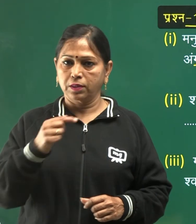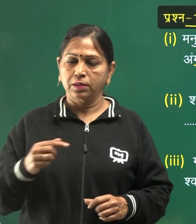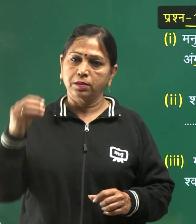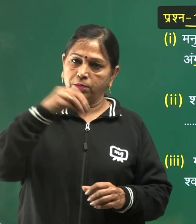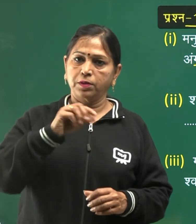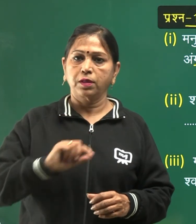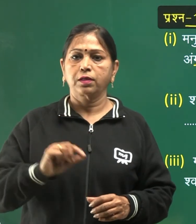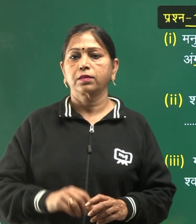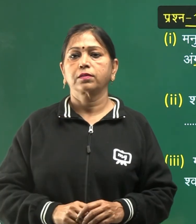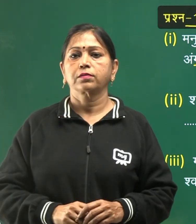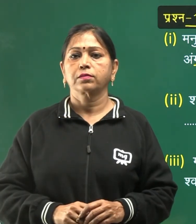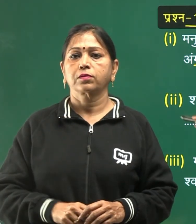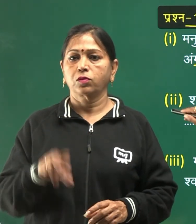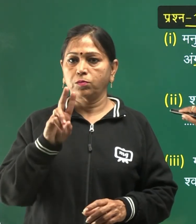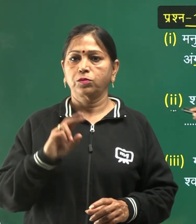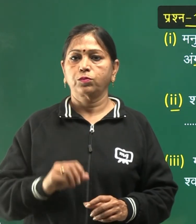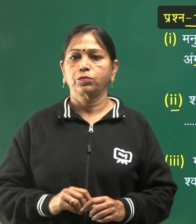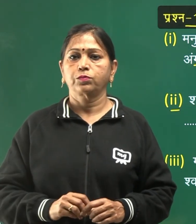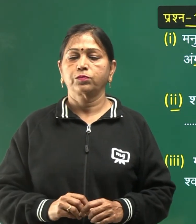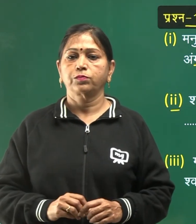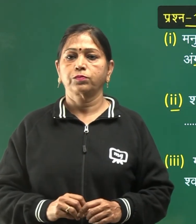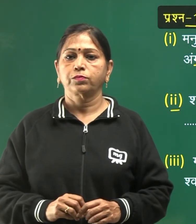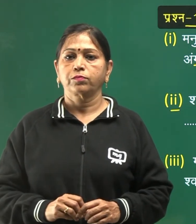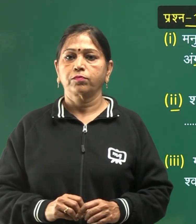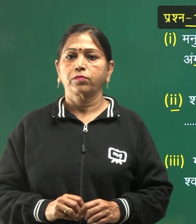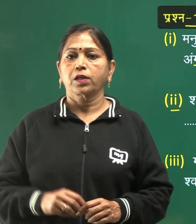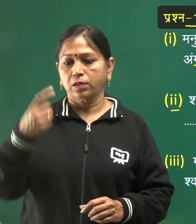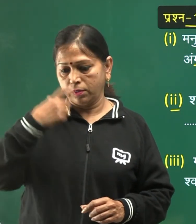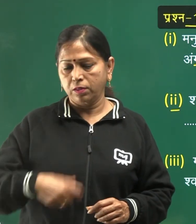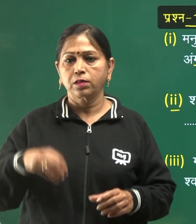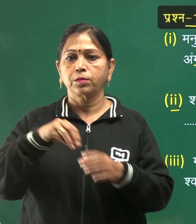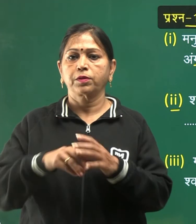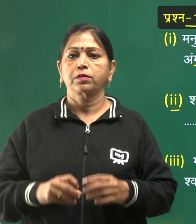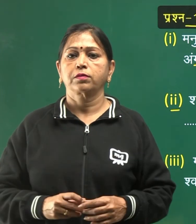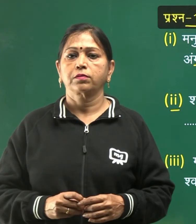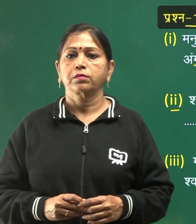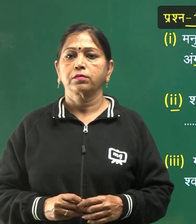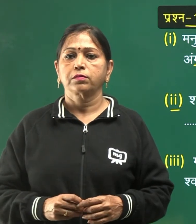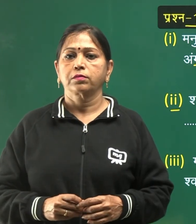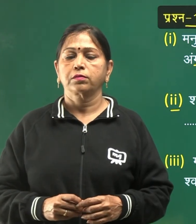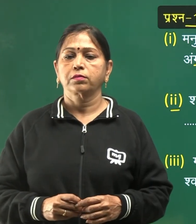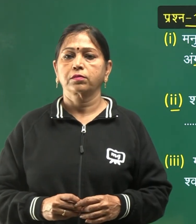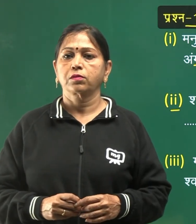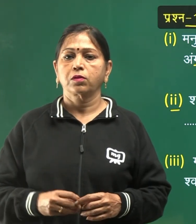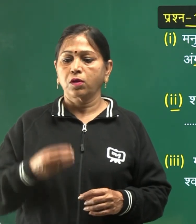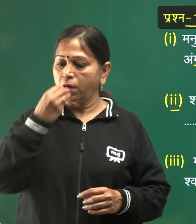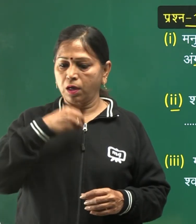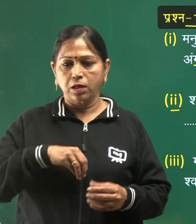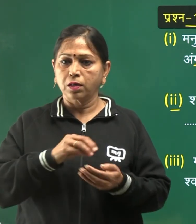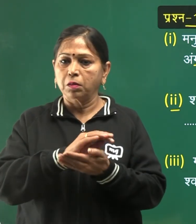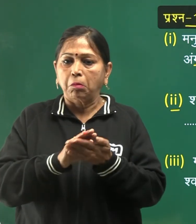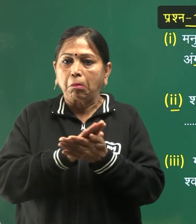लिखेंगे। नंबर 2, शरीर में बिना पचा भोजन